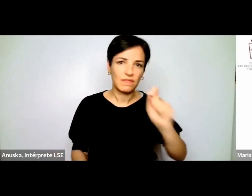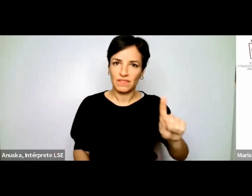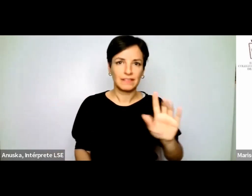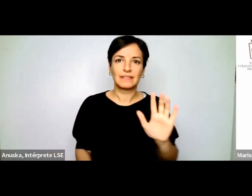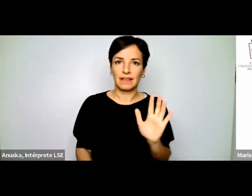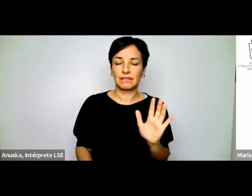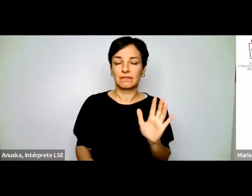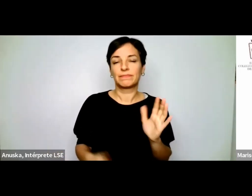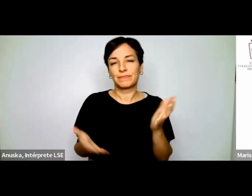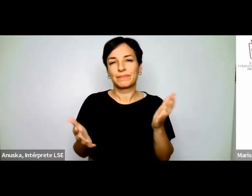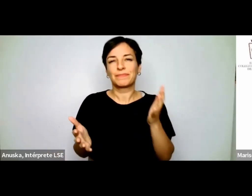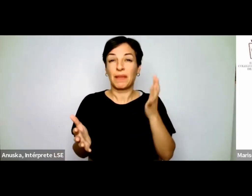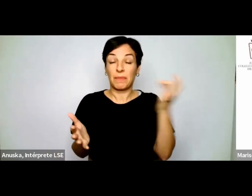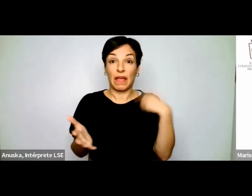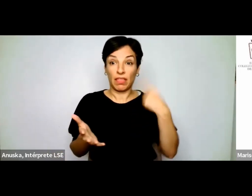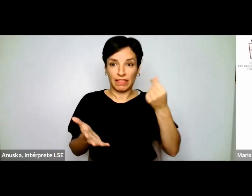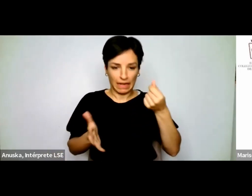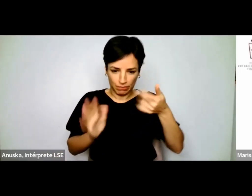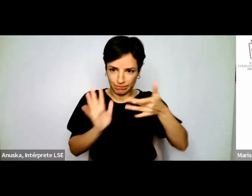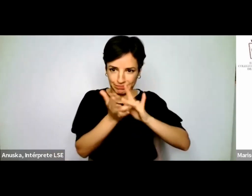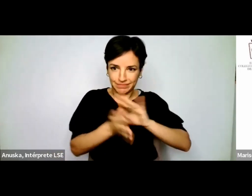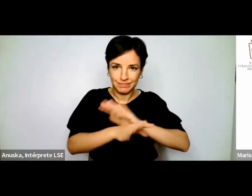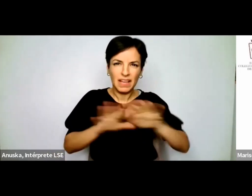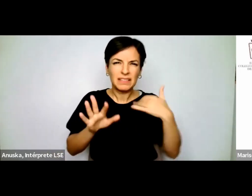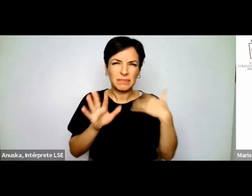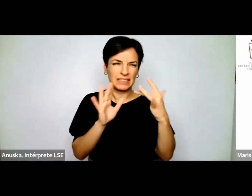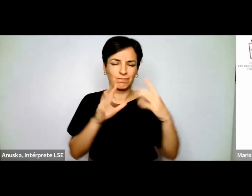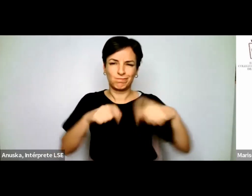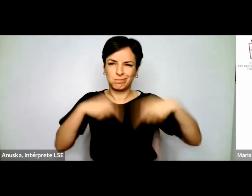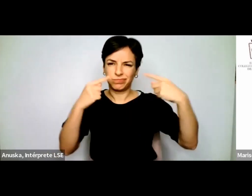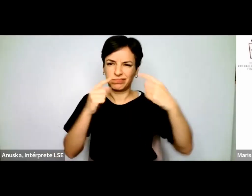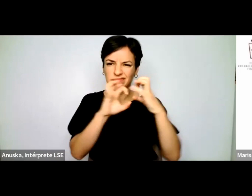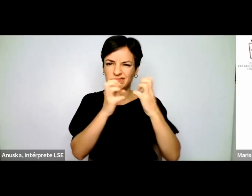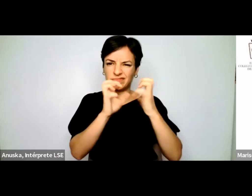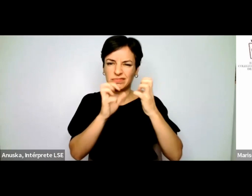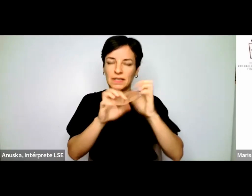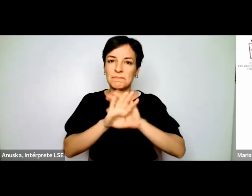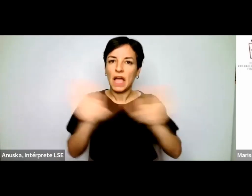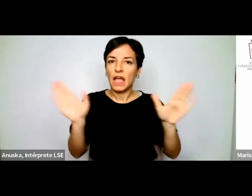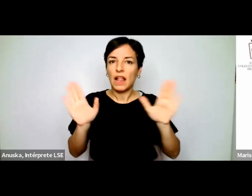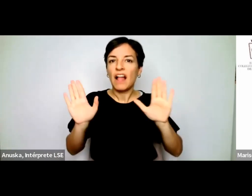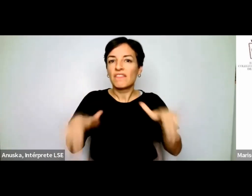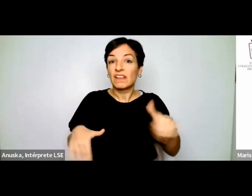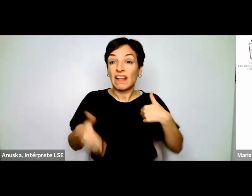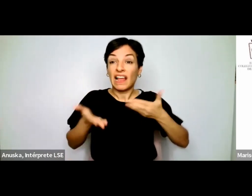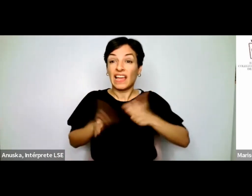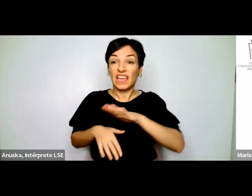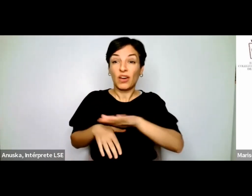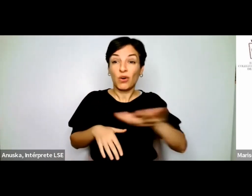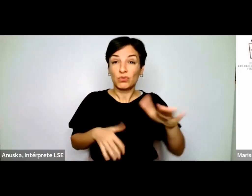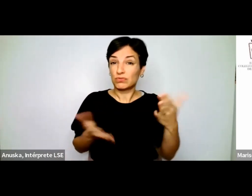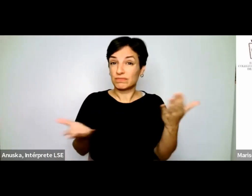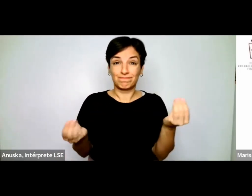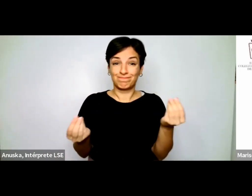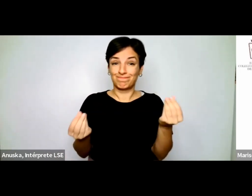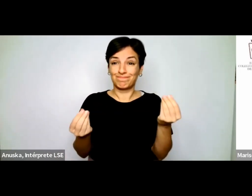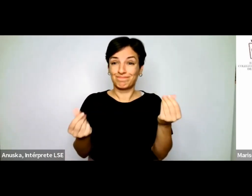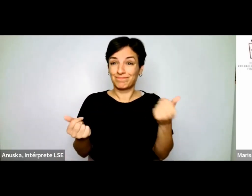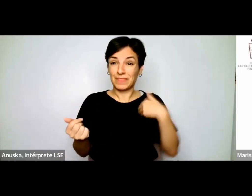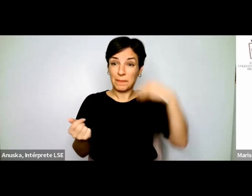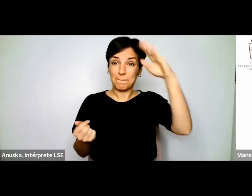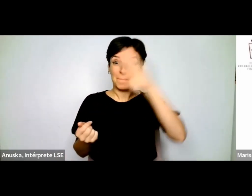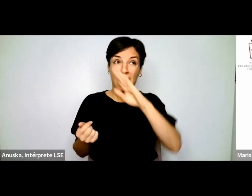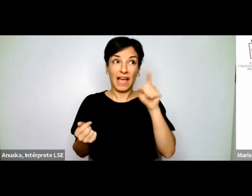bueno, aparte de quedarnos sin dinero, nos quedamos sin buena relación y prácticamente los hijos se quedan con unos